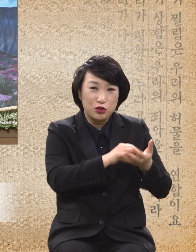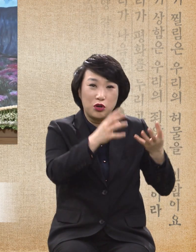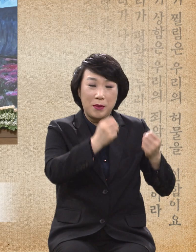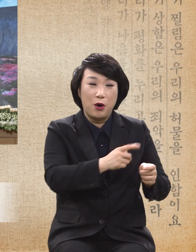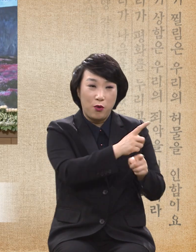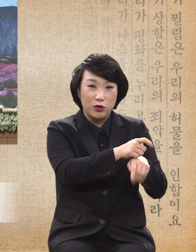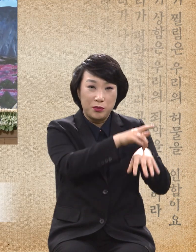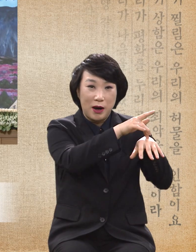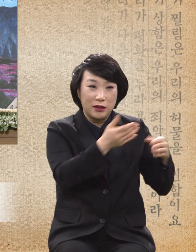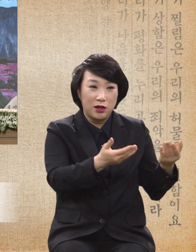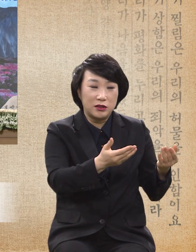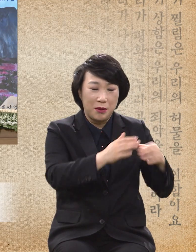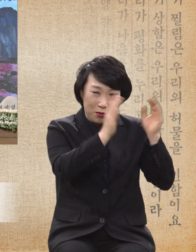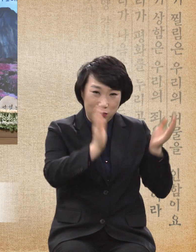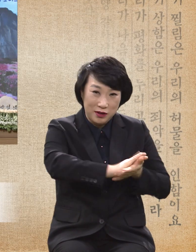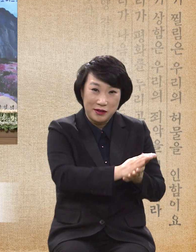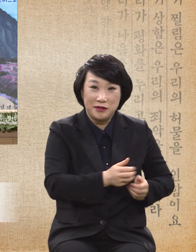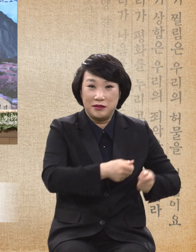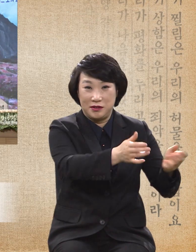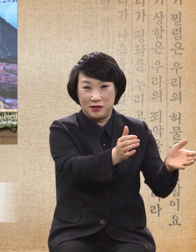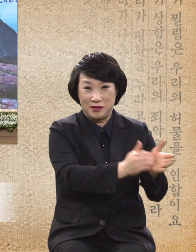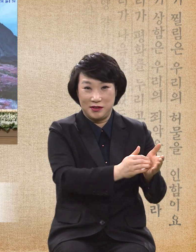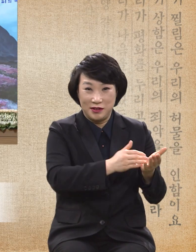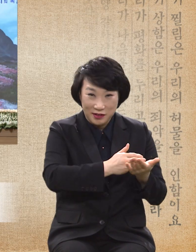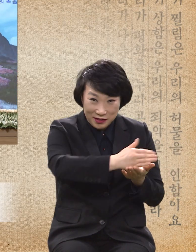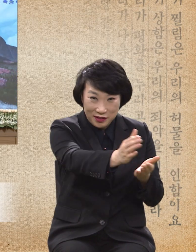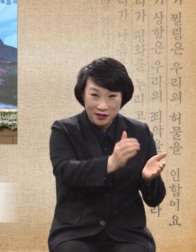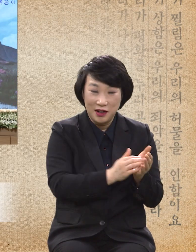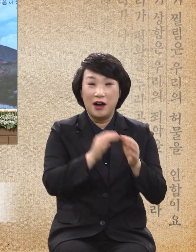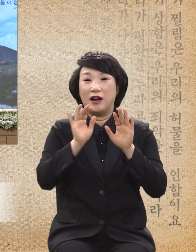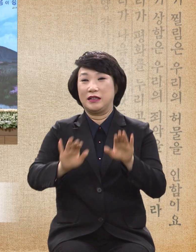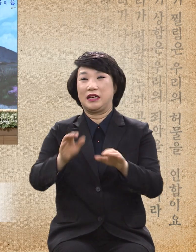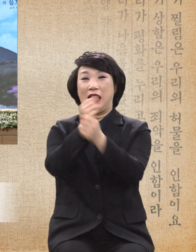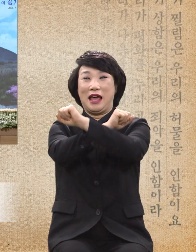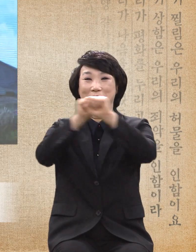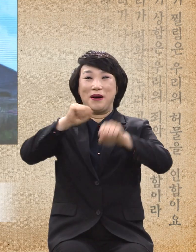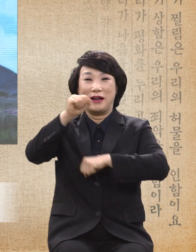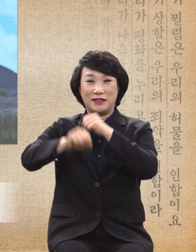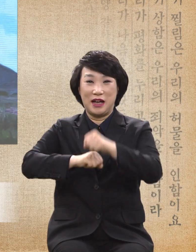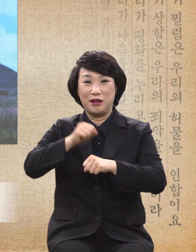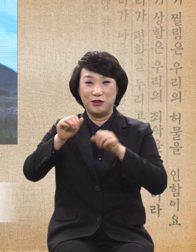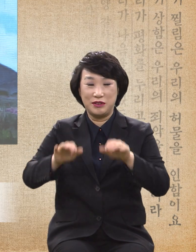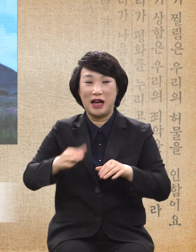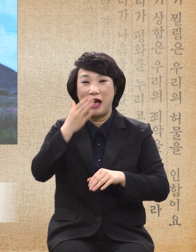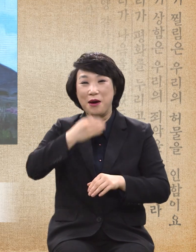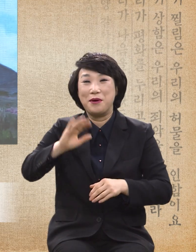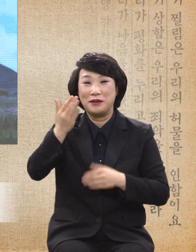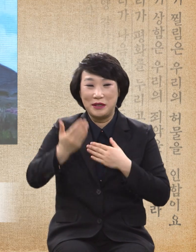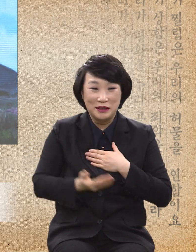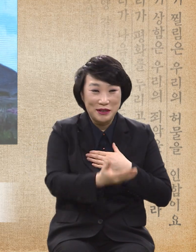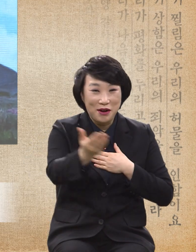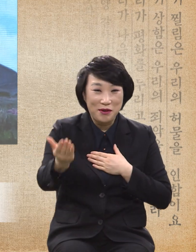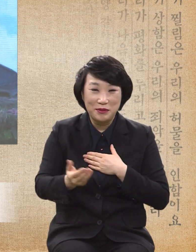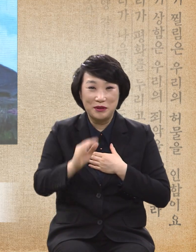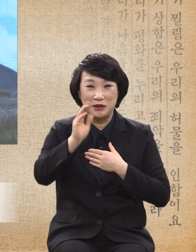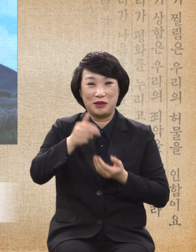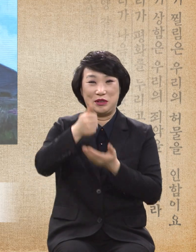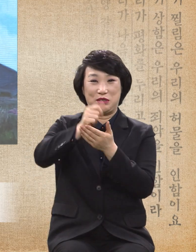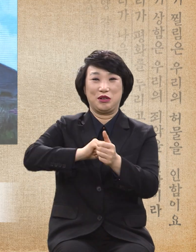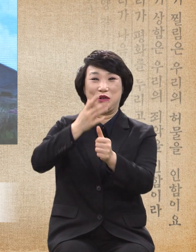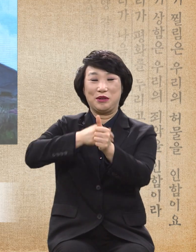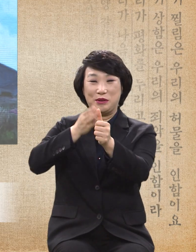수많은 원수를 파괴시켜버리고 해방과 자유 속에 행복한 여러분 되기를 주님의